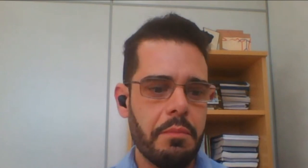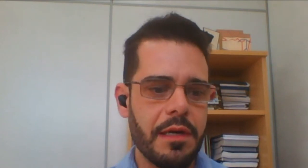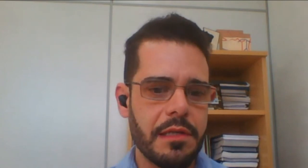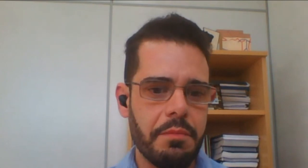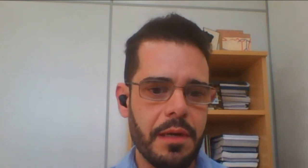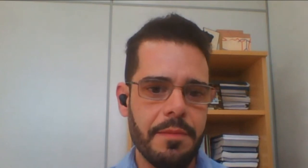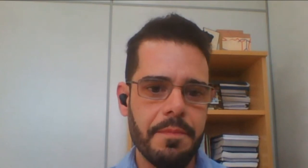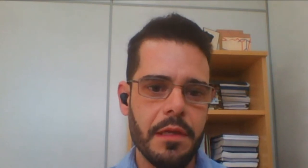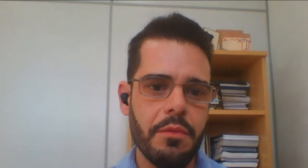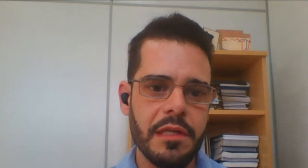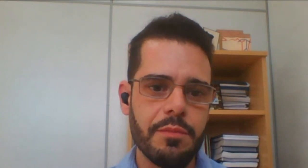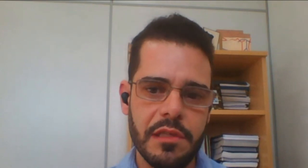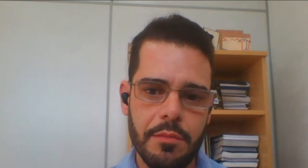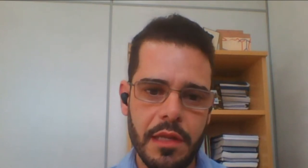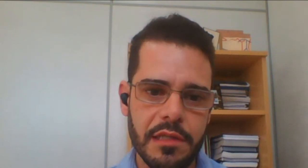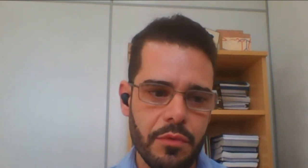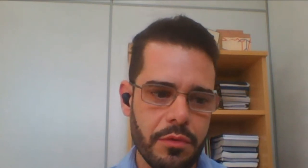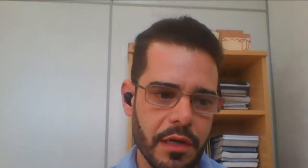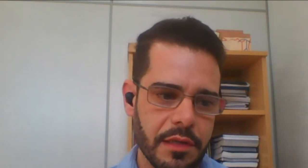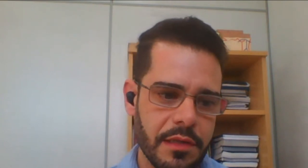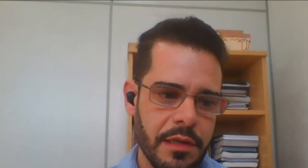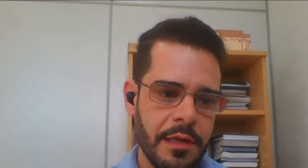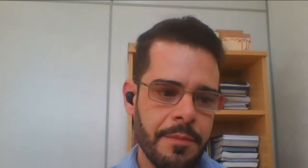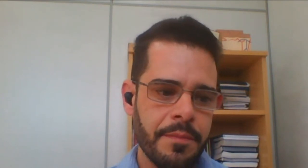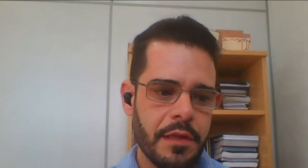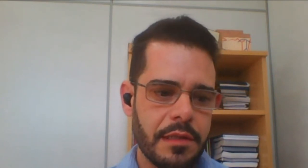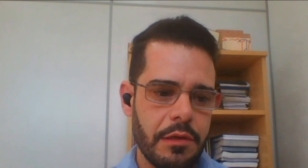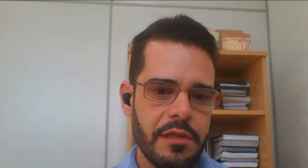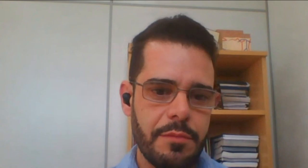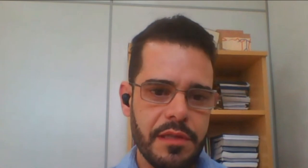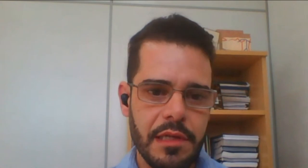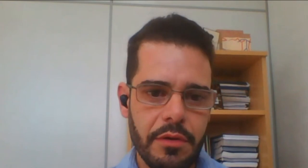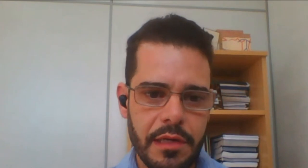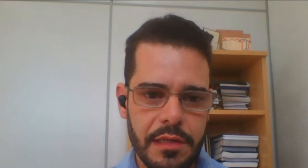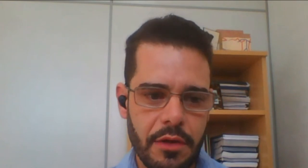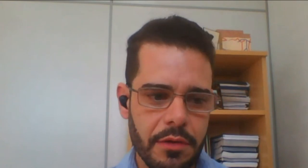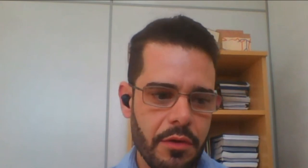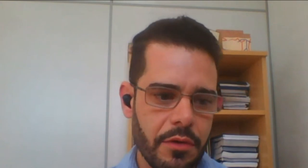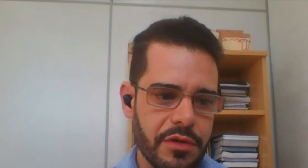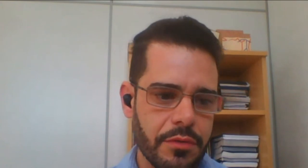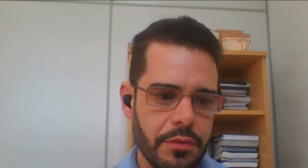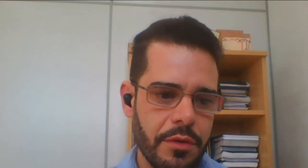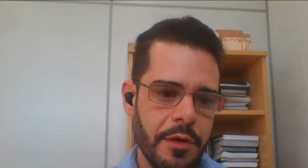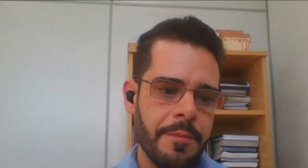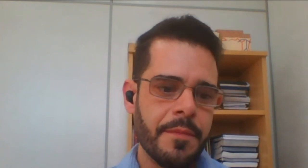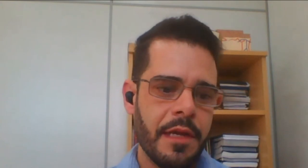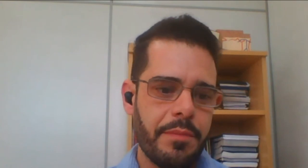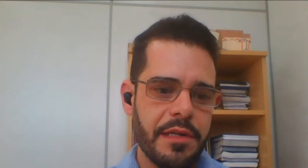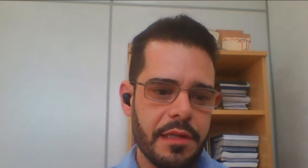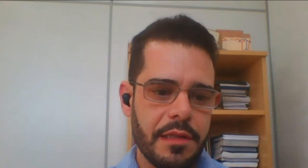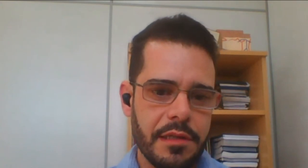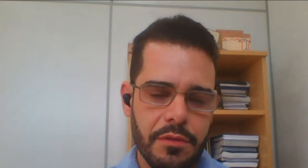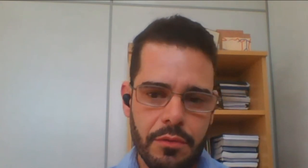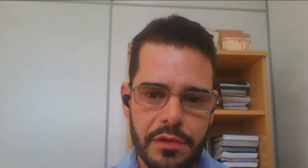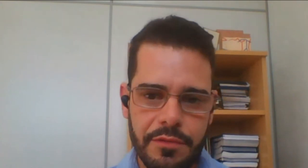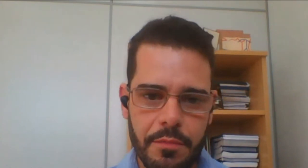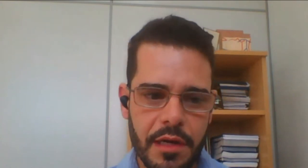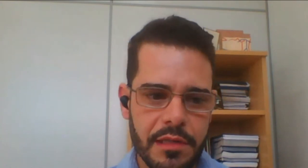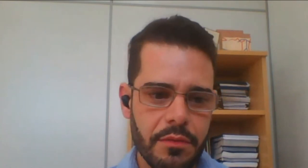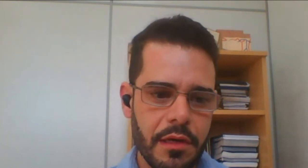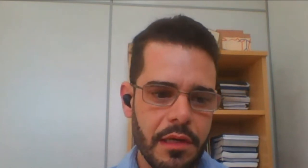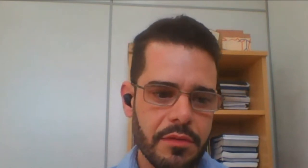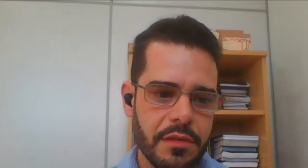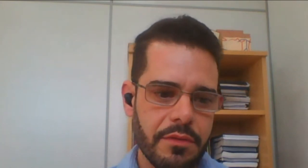poder participar, e é uma responsabilidade muito grande, tá certo? Em especial, eu queria saudar o nosso representante do